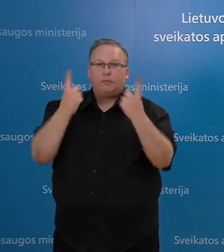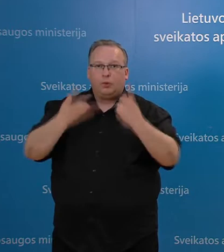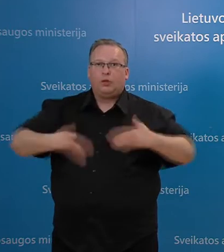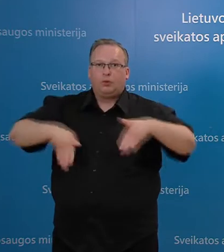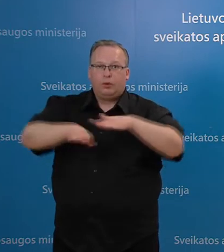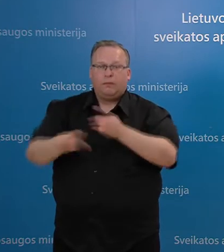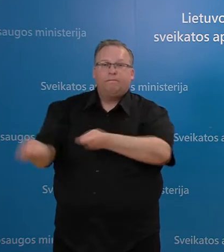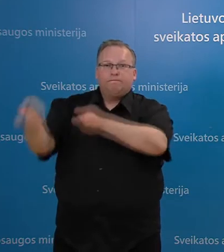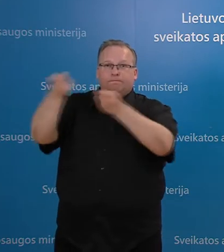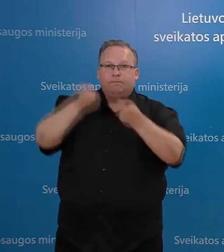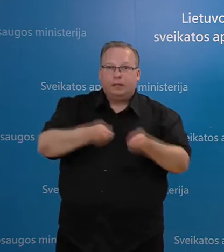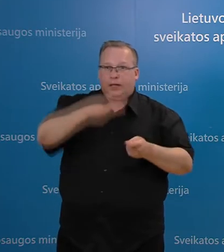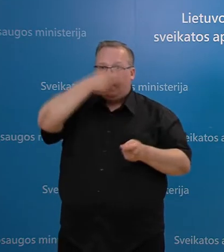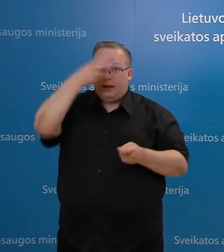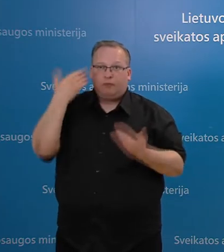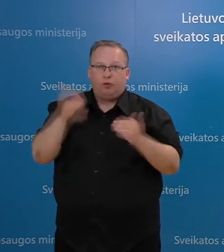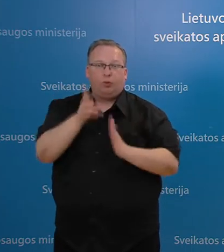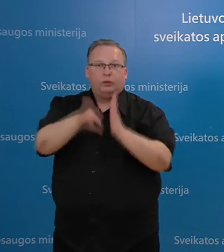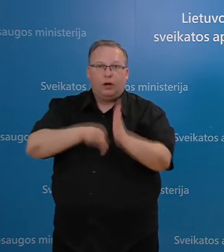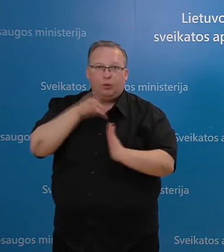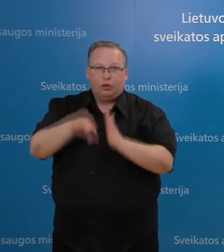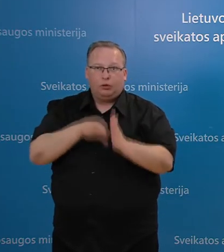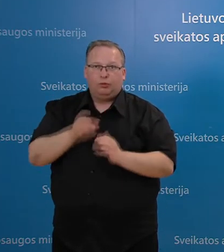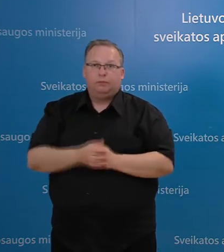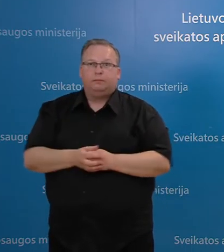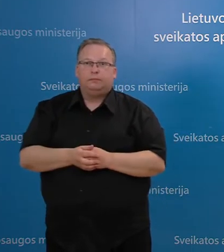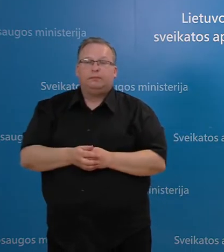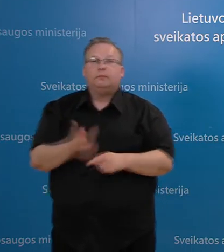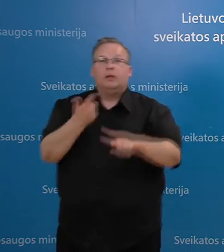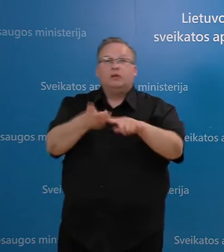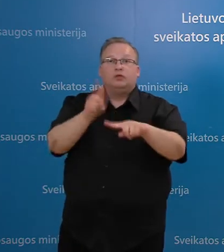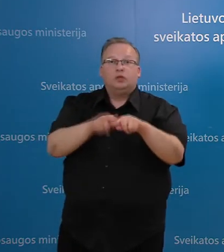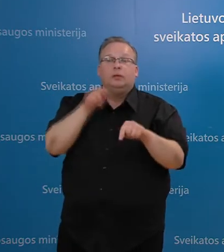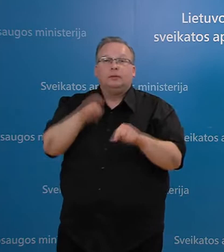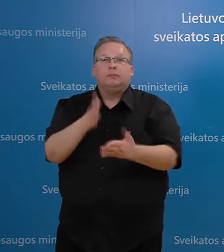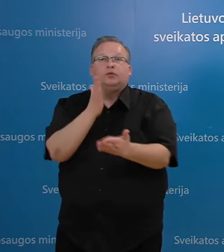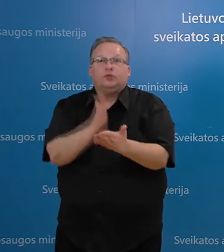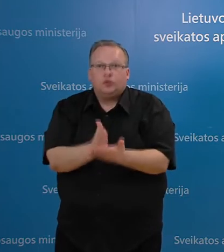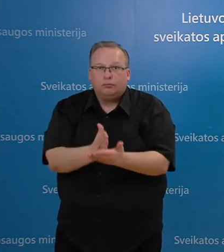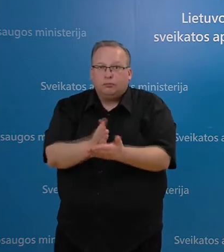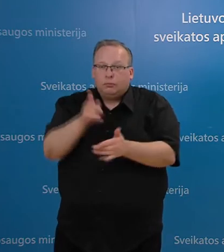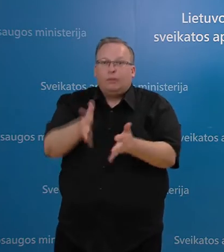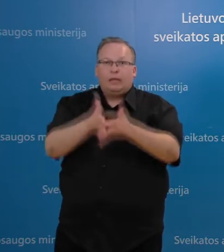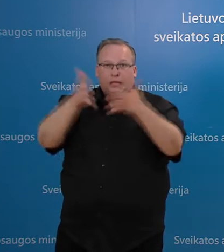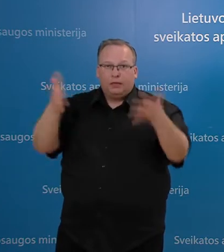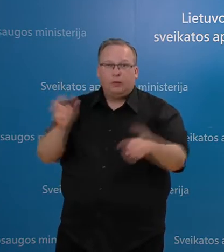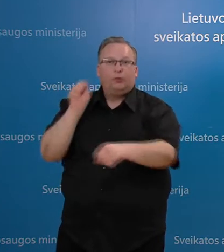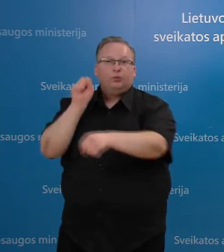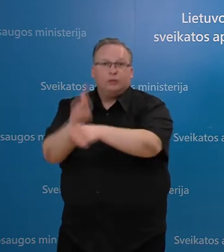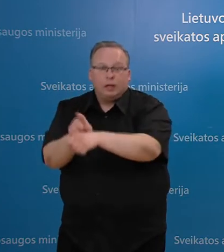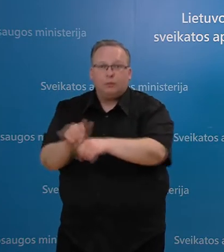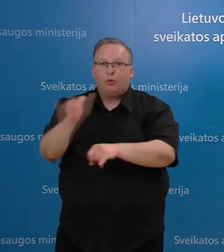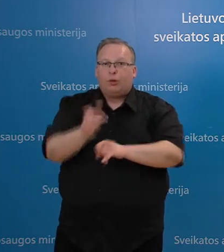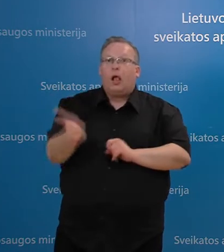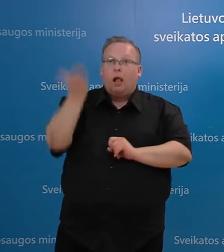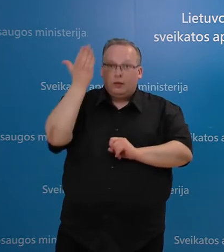Lietuvą pasiekia traukiniu. Tai šios priemonės yra dalis tų didelių užsakymų, kurie ir